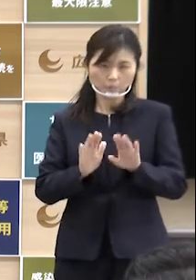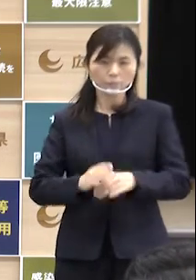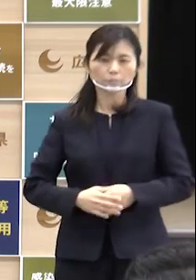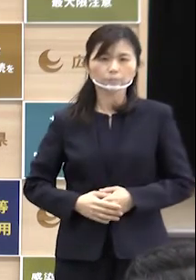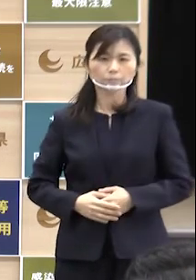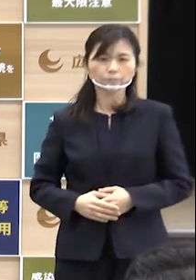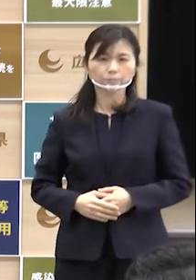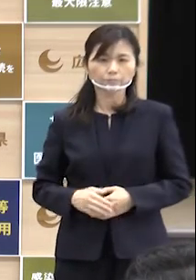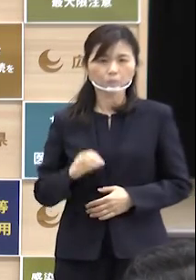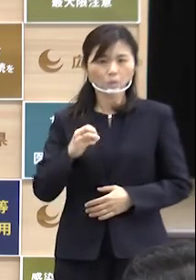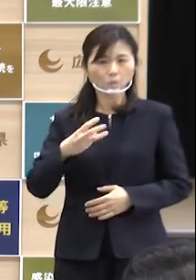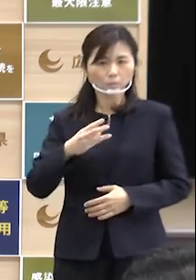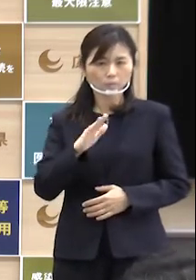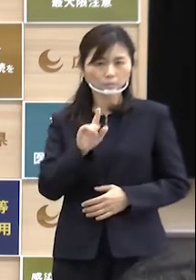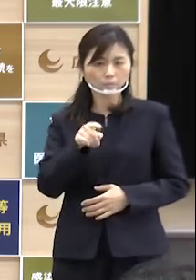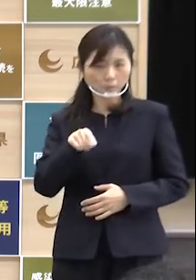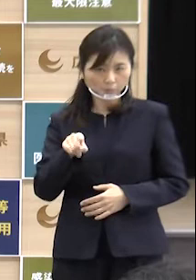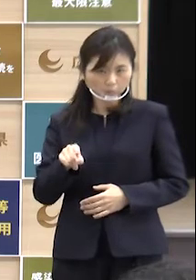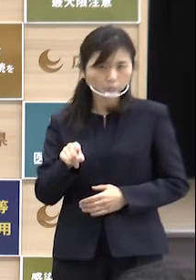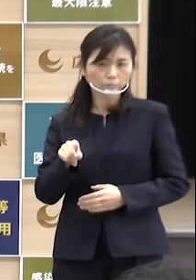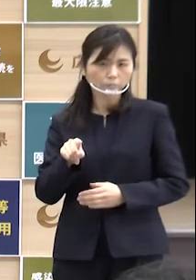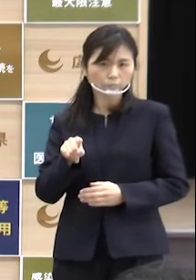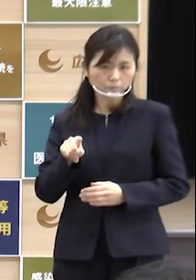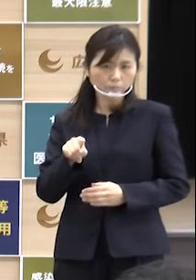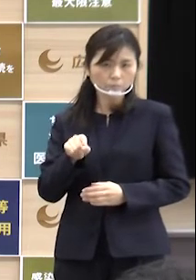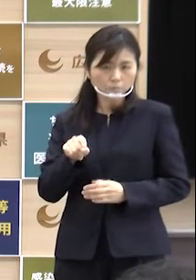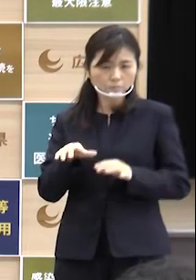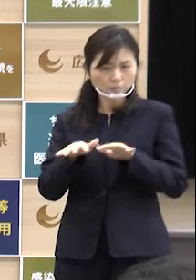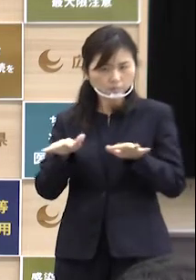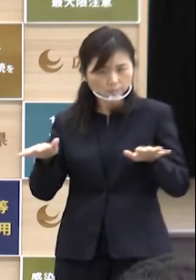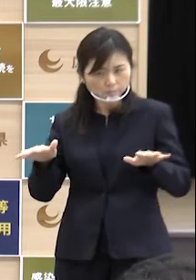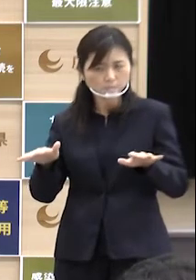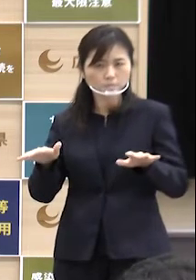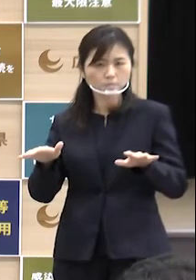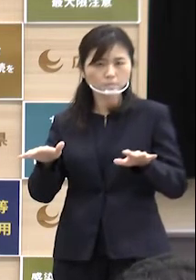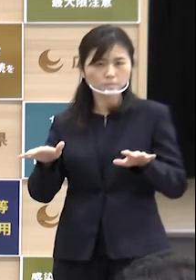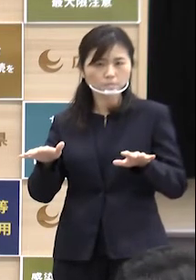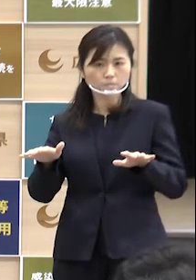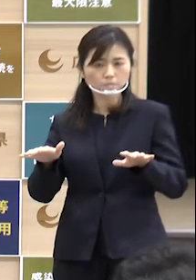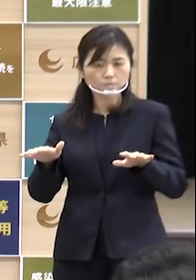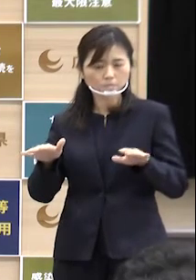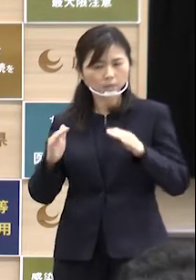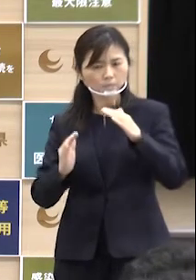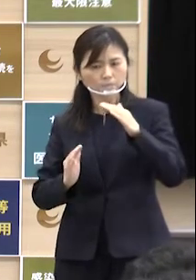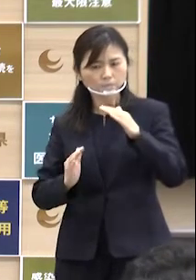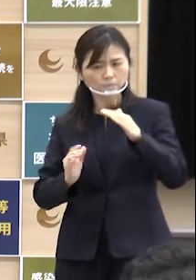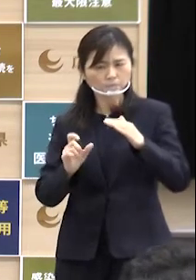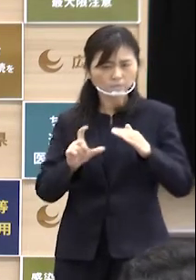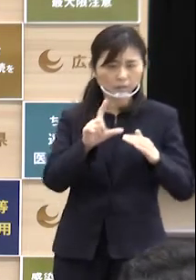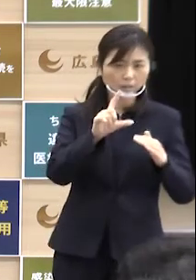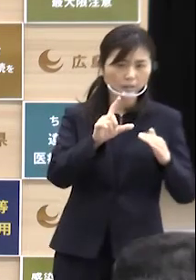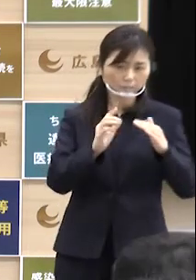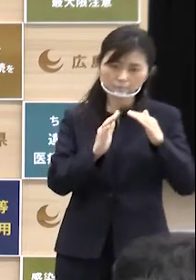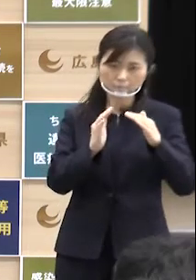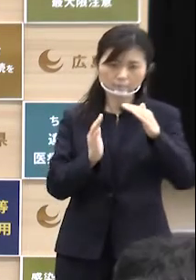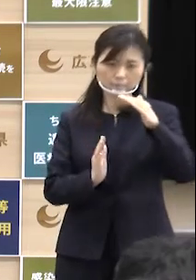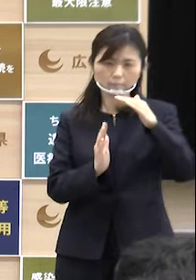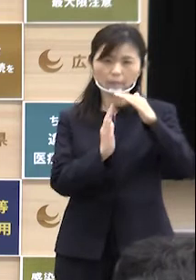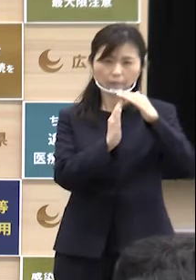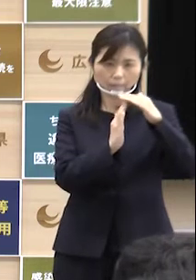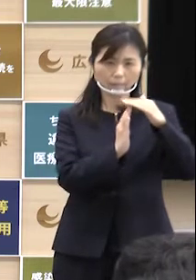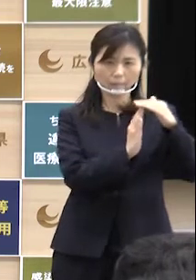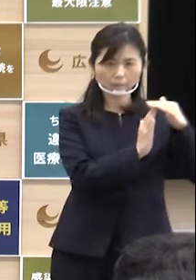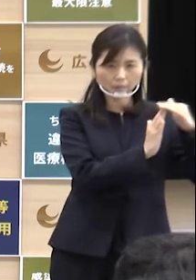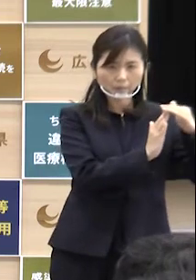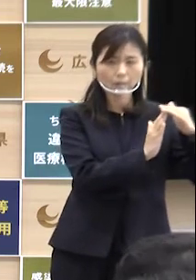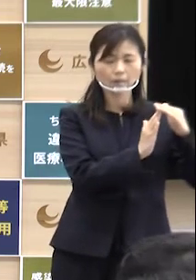株の感染の急拡大が続くという状況は、なんとか回避ができていますけれども、高止まり